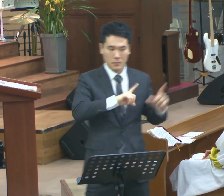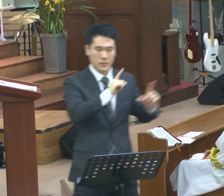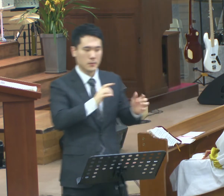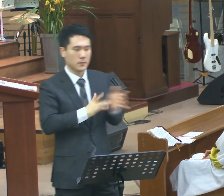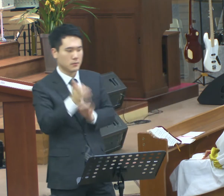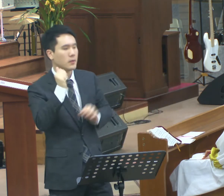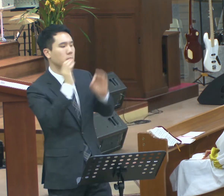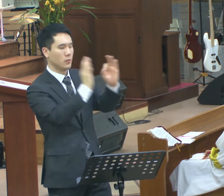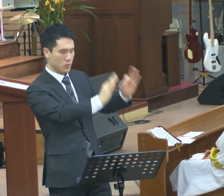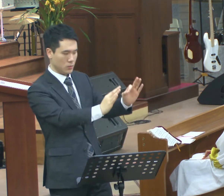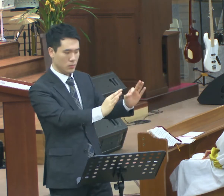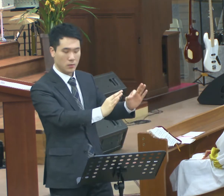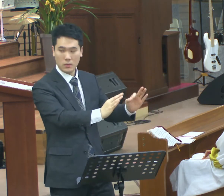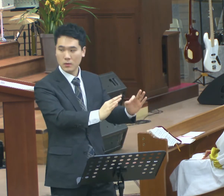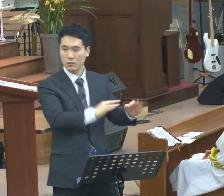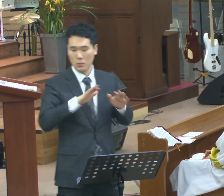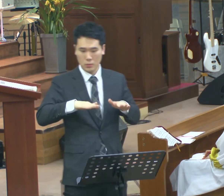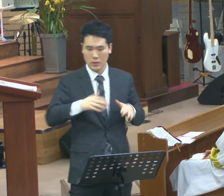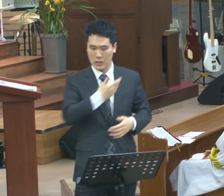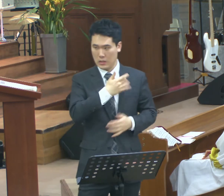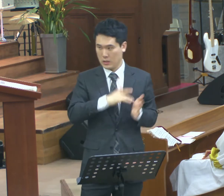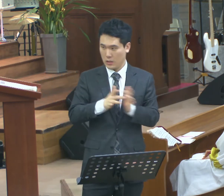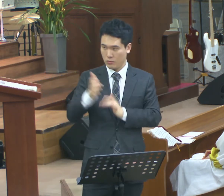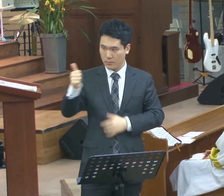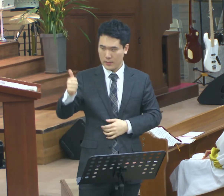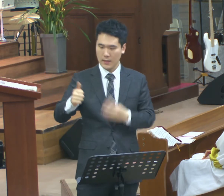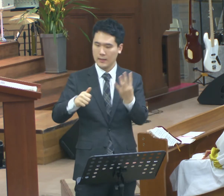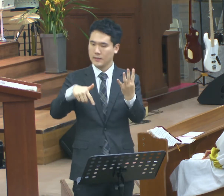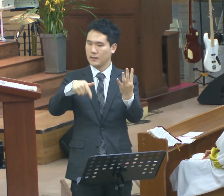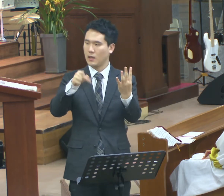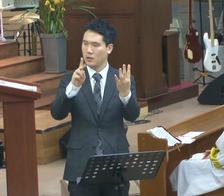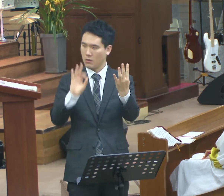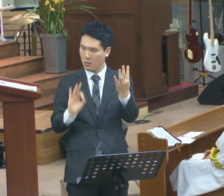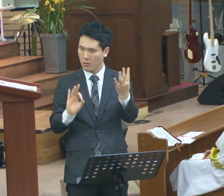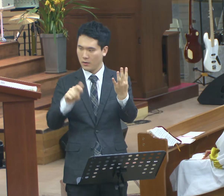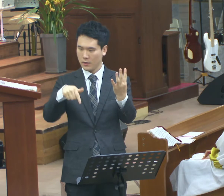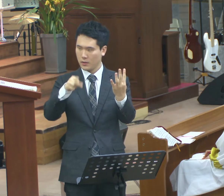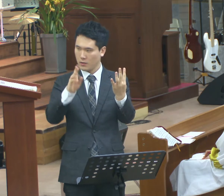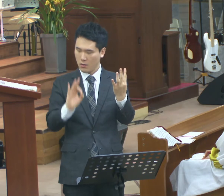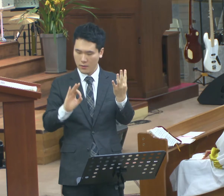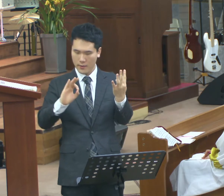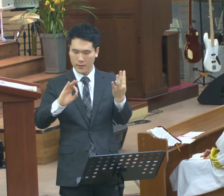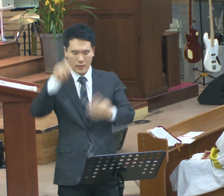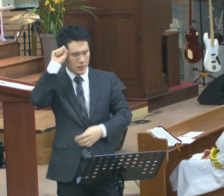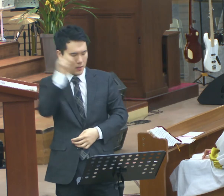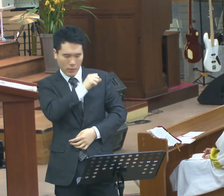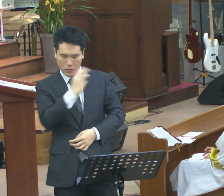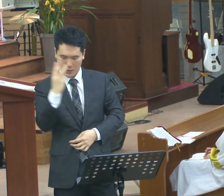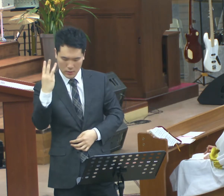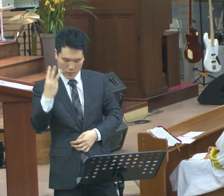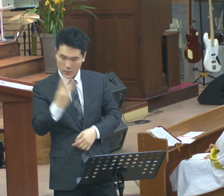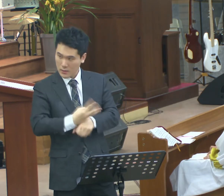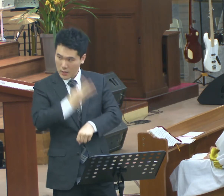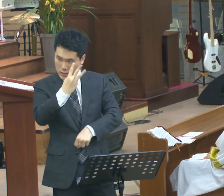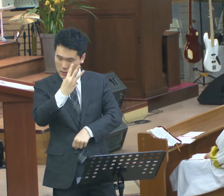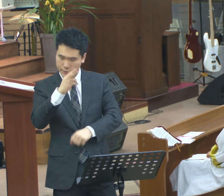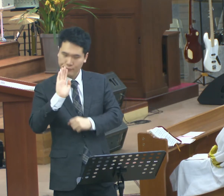오늘 예수님은 사경쯤에 오셨다 그래서 사경, 새벽 3시 이후에 오셨다. 새벽 5시에 오신 것일 수도